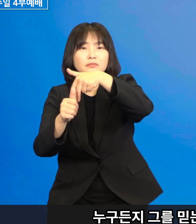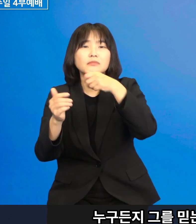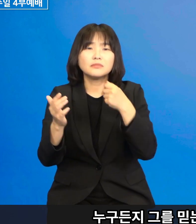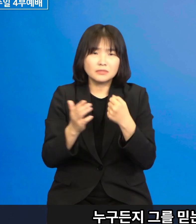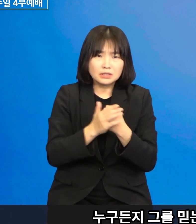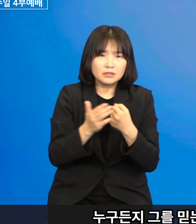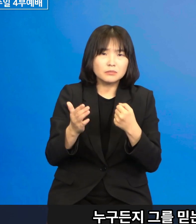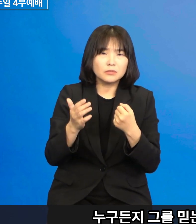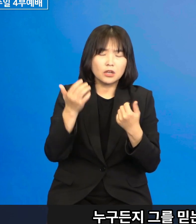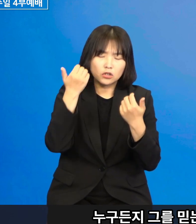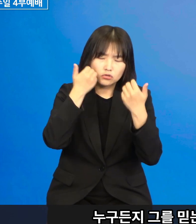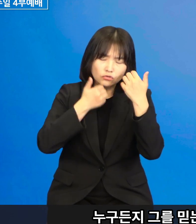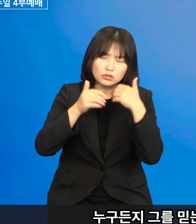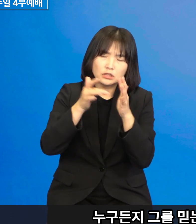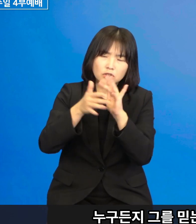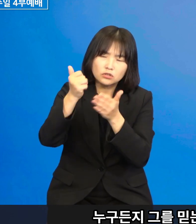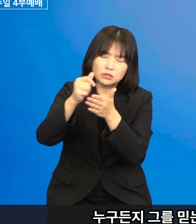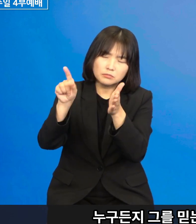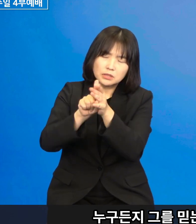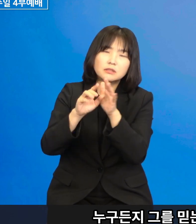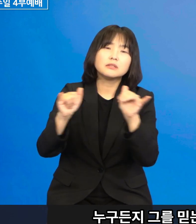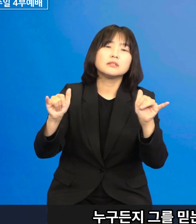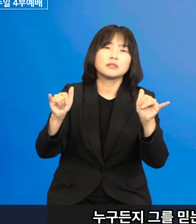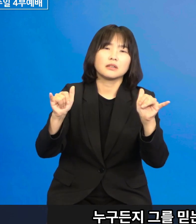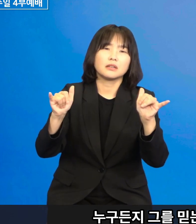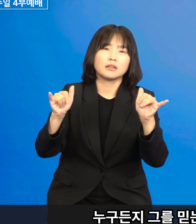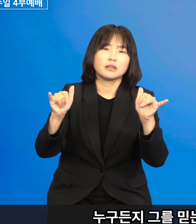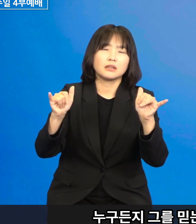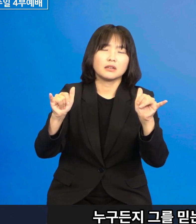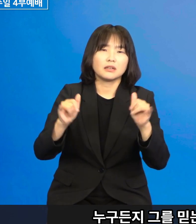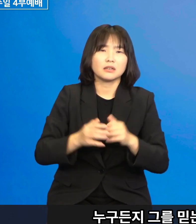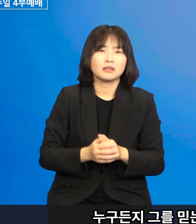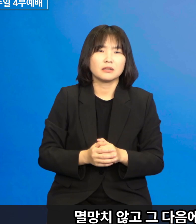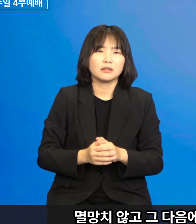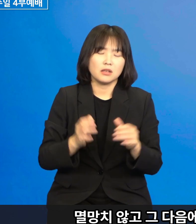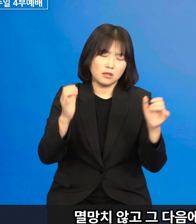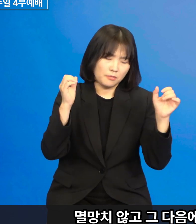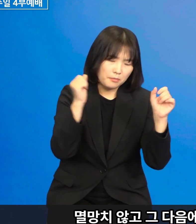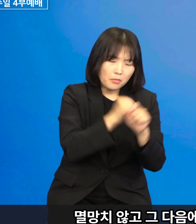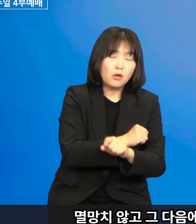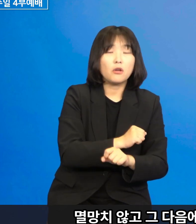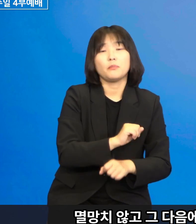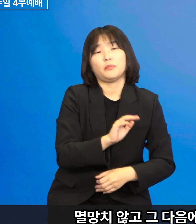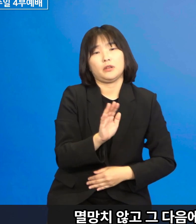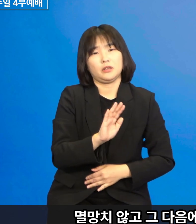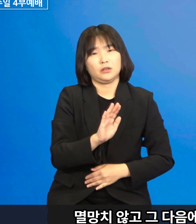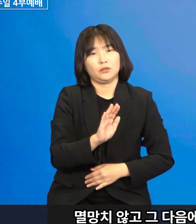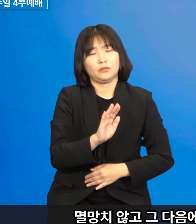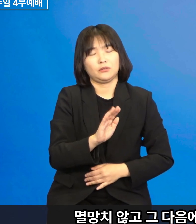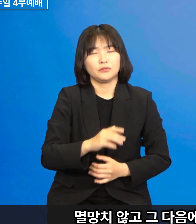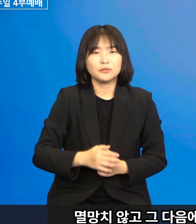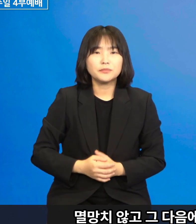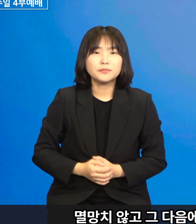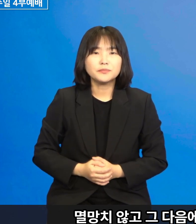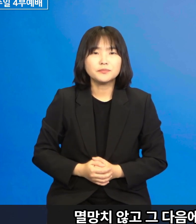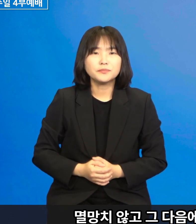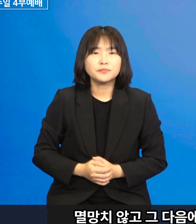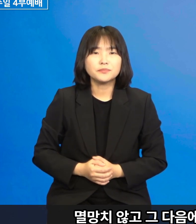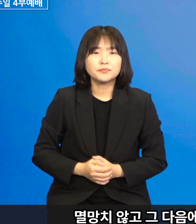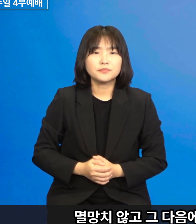누구든지 그를 믿는 자마다 뭐하지 않고요? 멸망치 않고 그